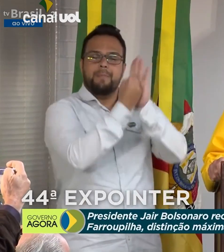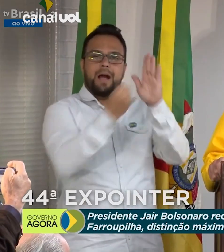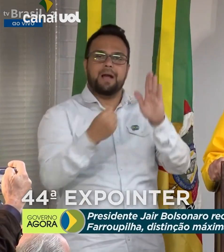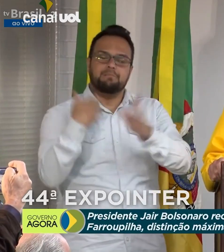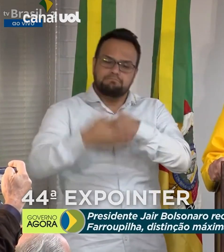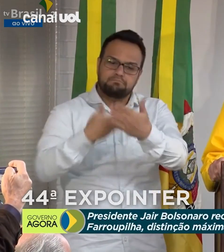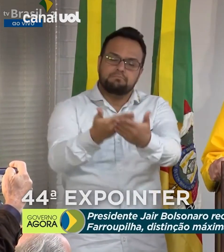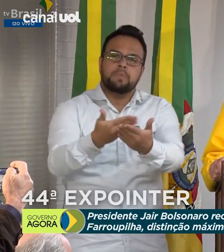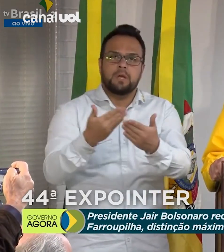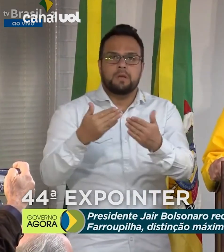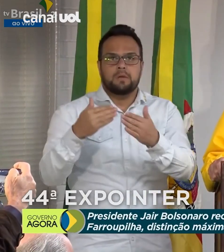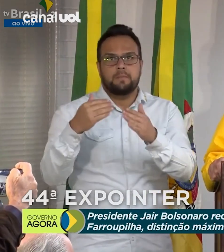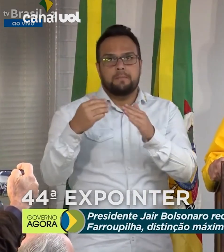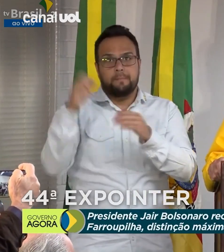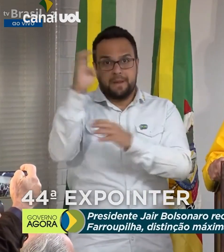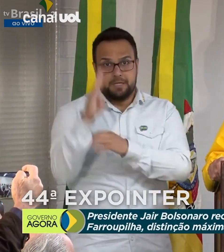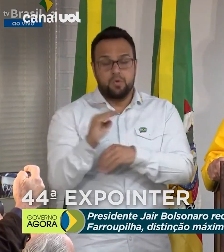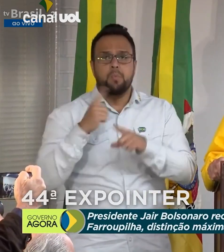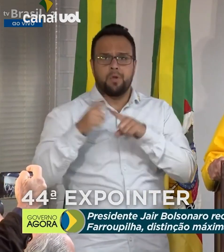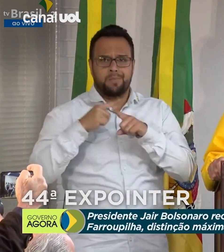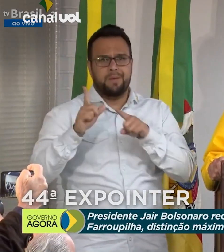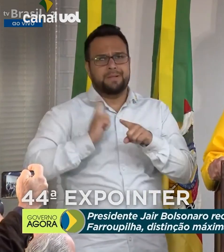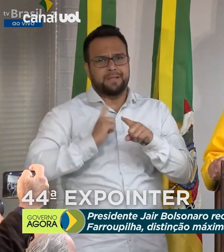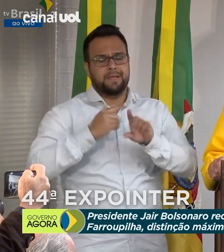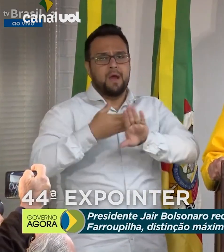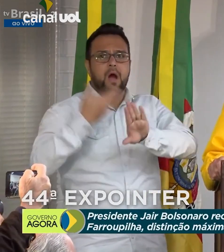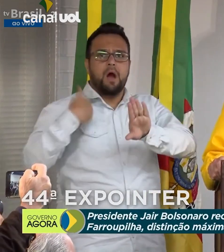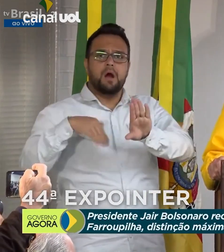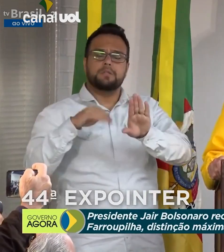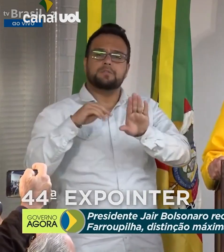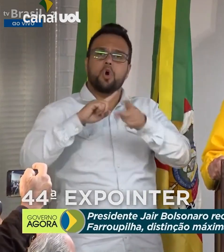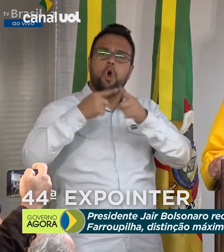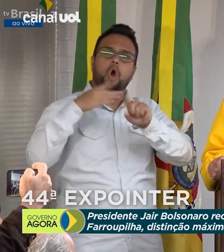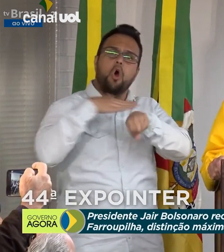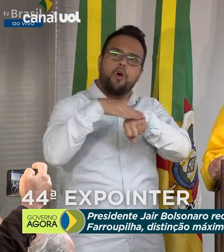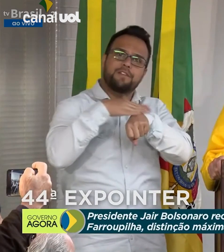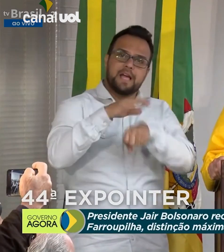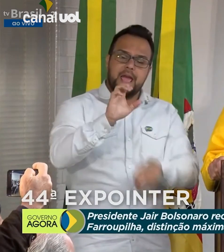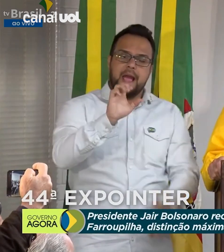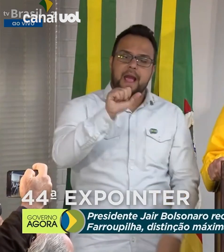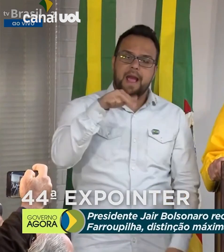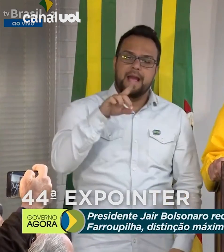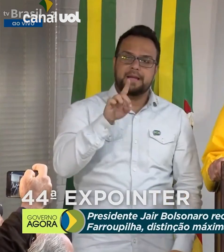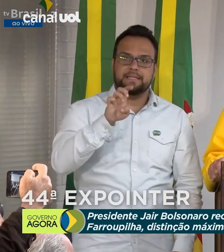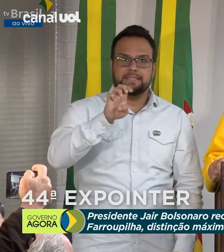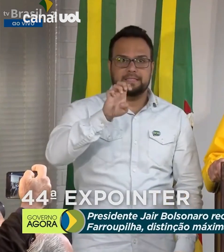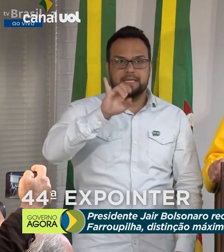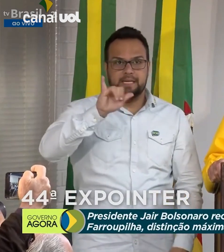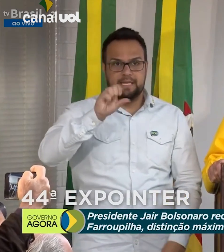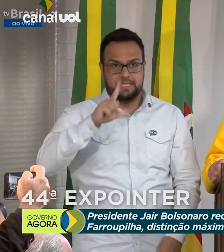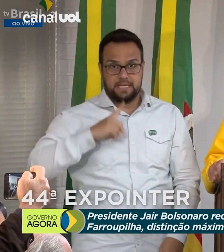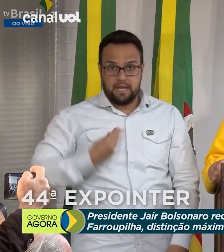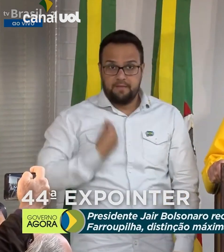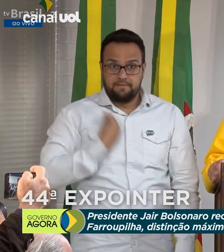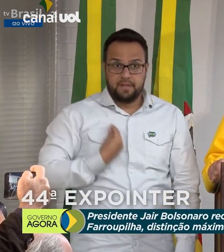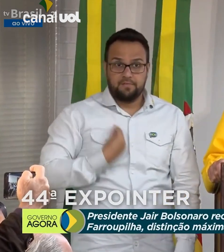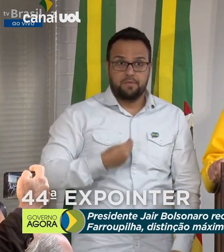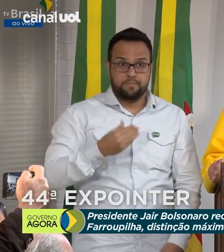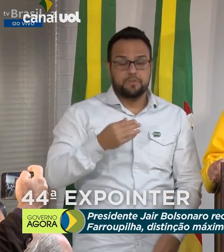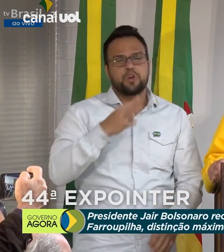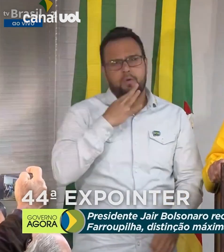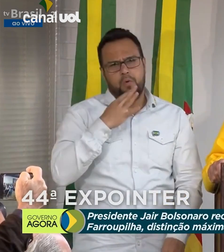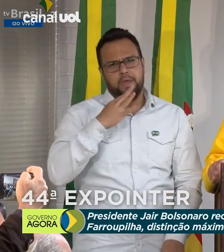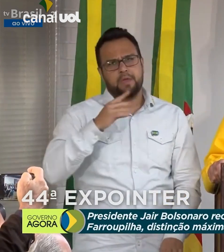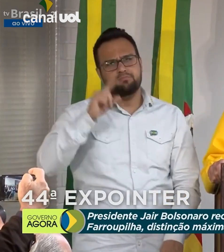Problemas nós temos. Agora há pouco conversei com o Candeias, presente aí, né? É que eu conheço há algum